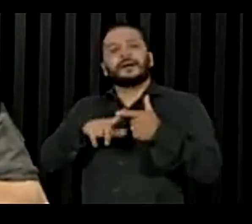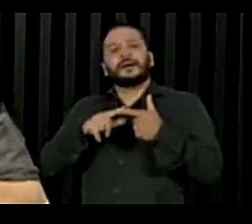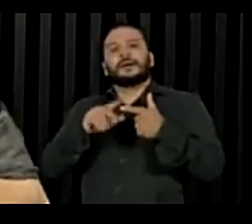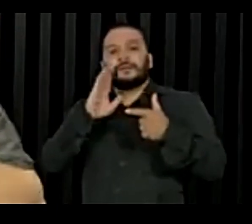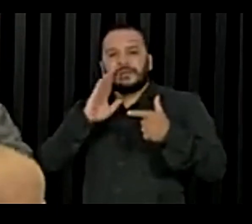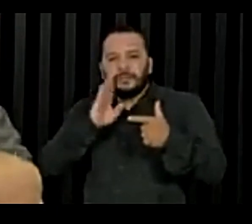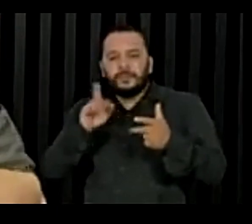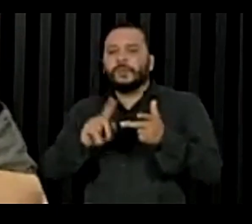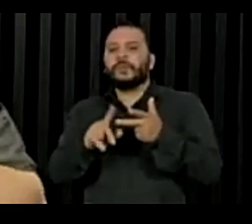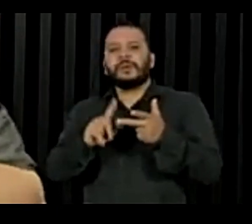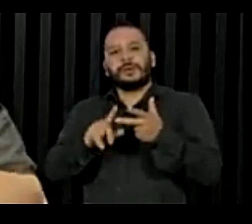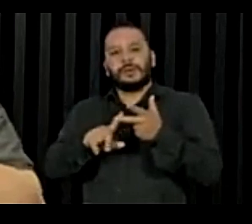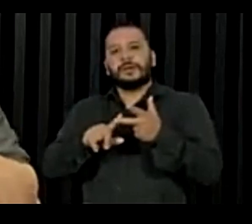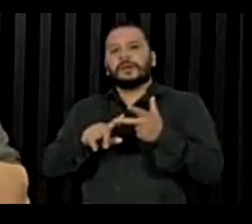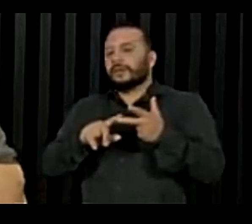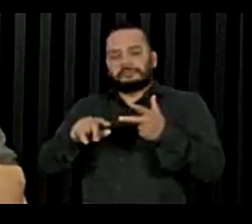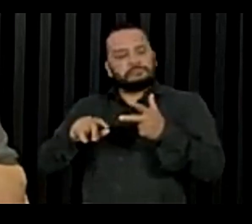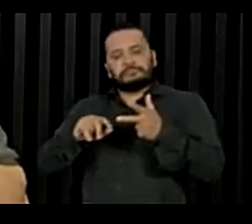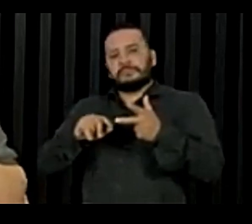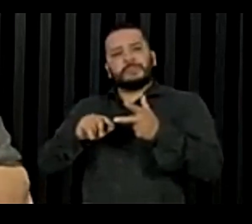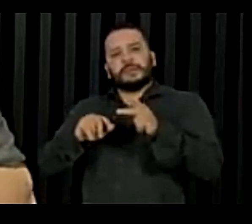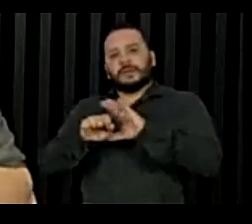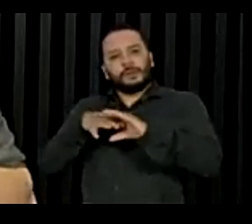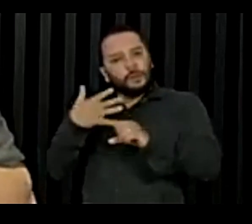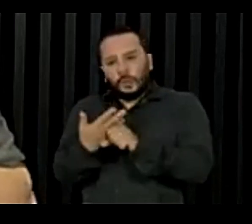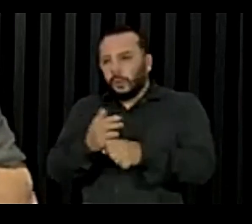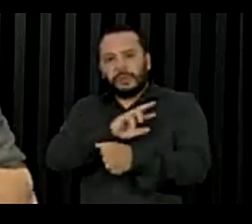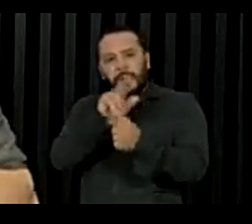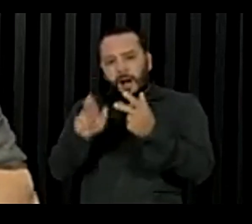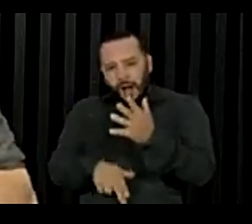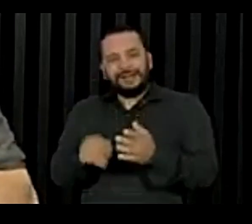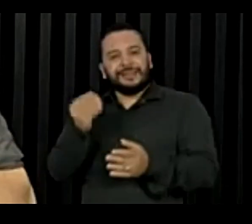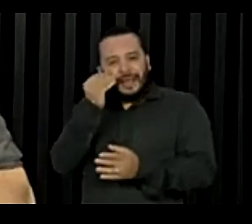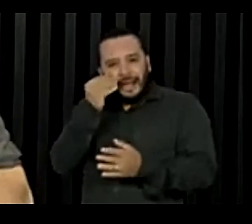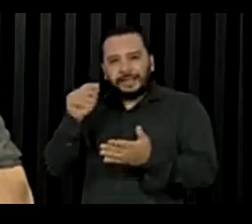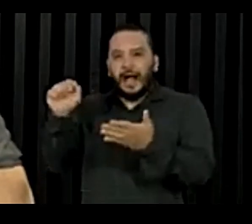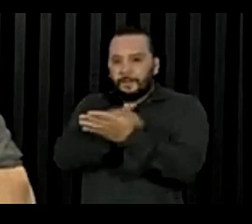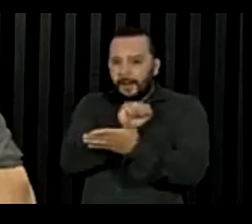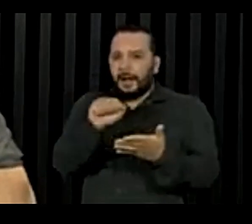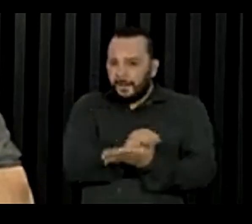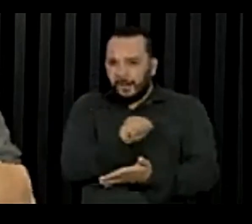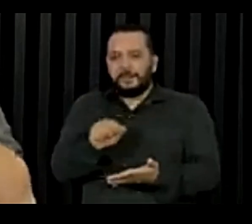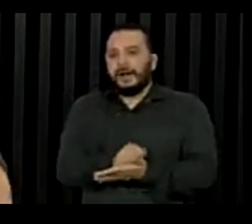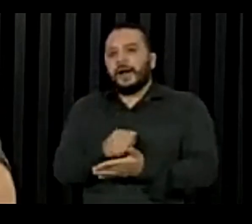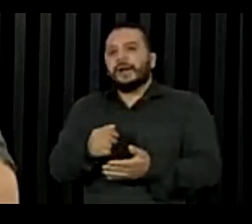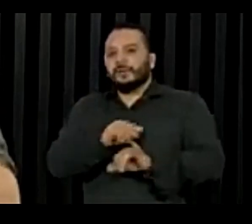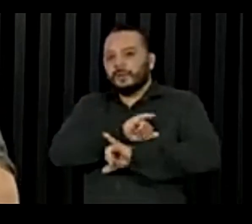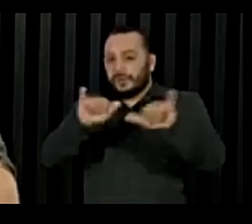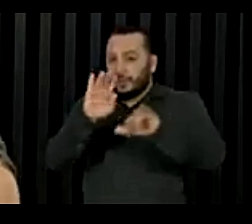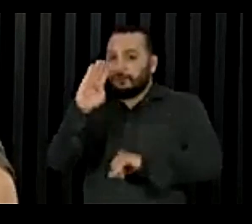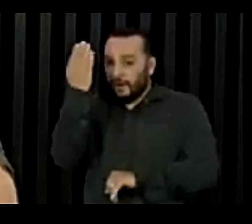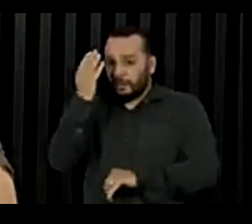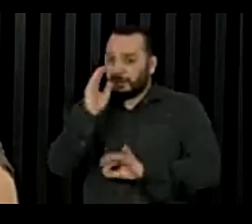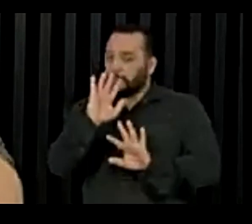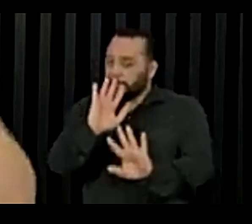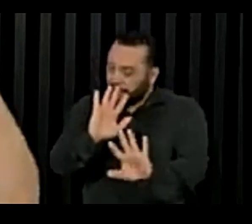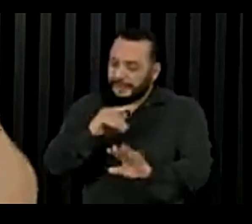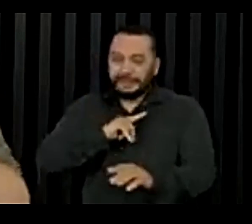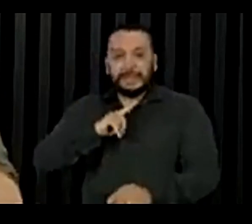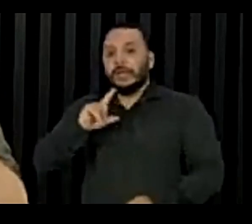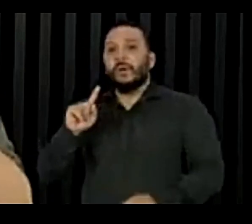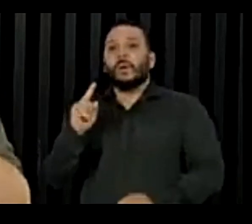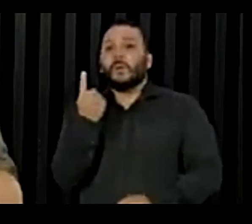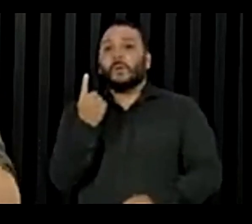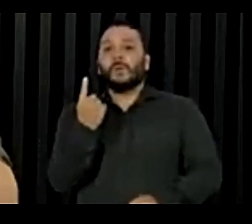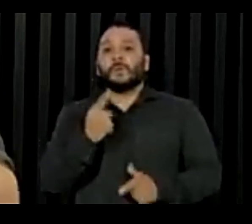ao máximo coibir a divulgação de desinformação. Só que existe um problema, e esse problema é o que as